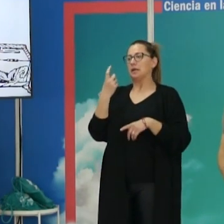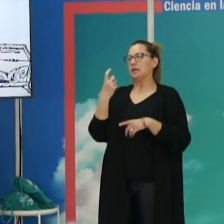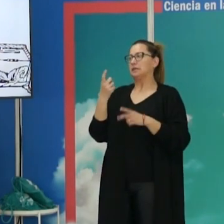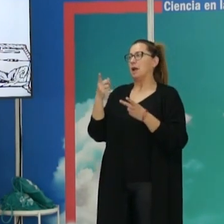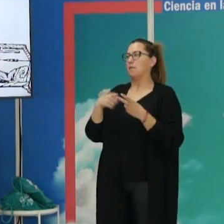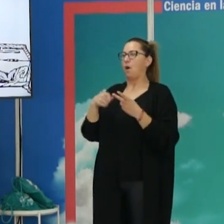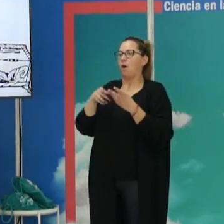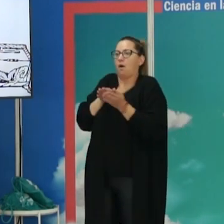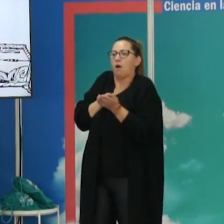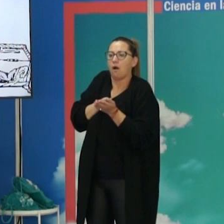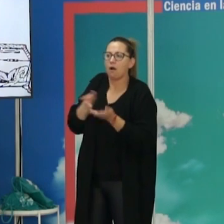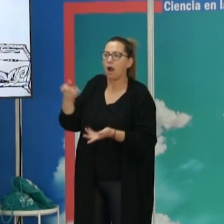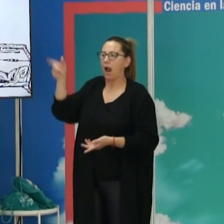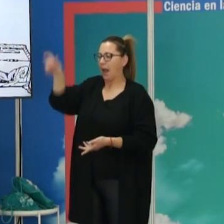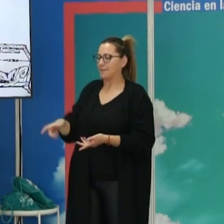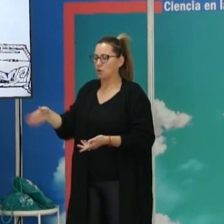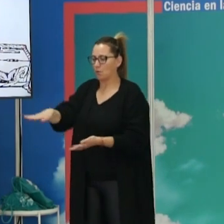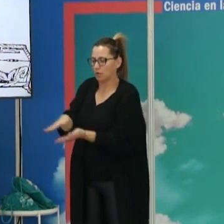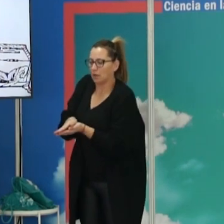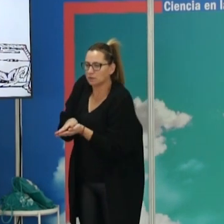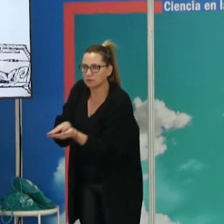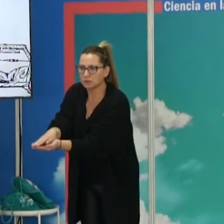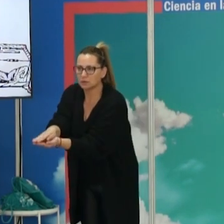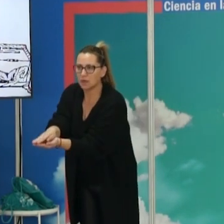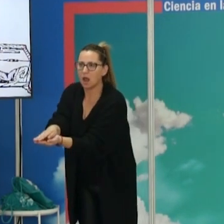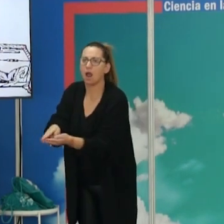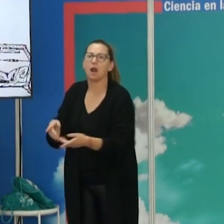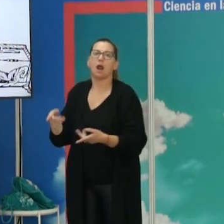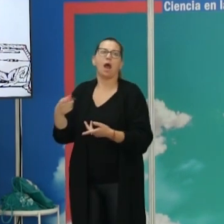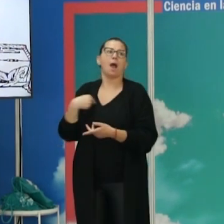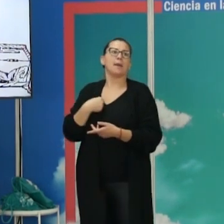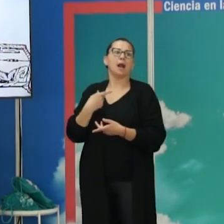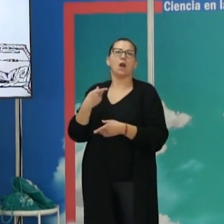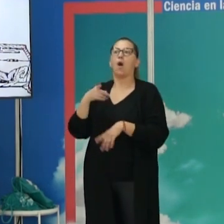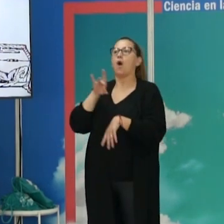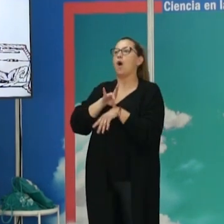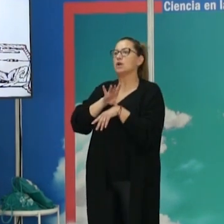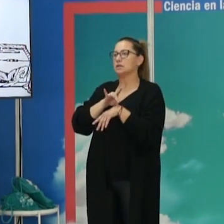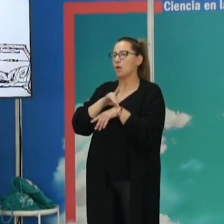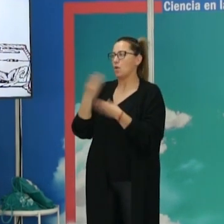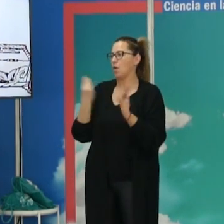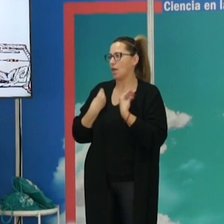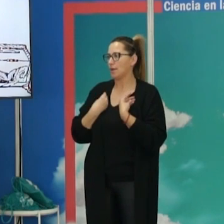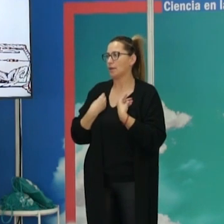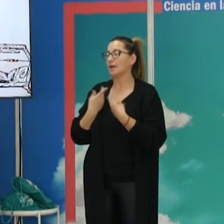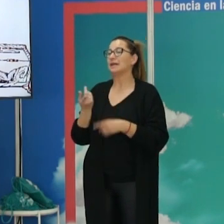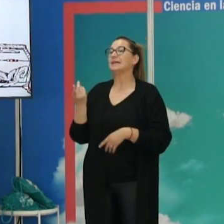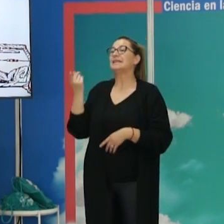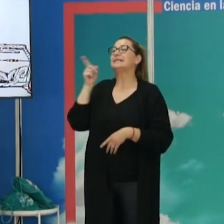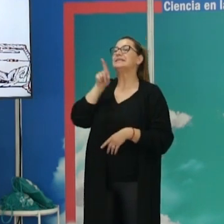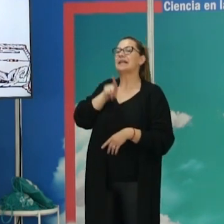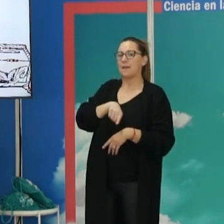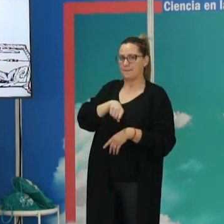efectivos los seguros de vida, y desde hace medio siglo, un poco más, necesitamos esa puntualidad por otra razón que va